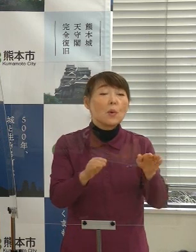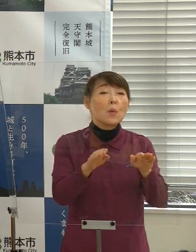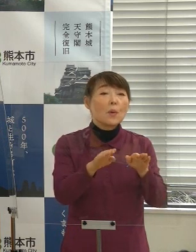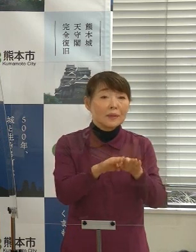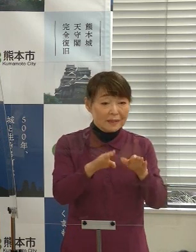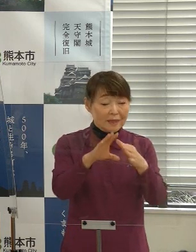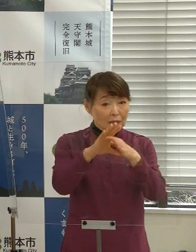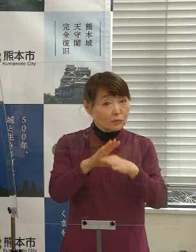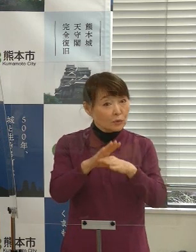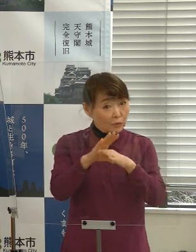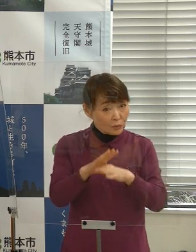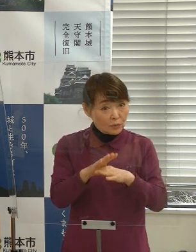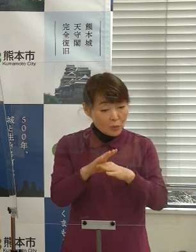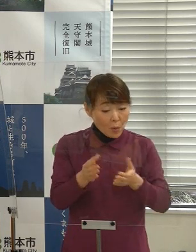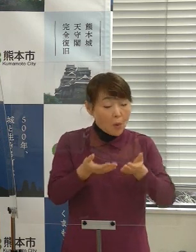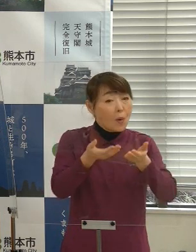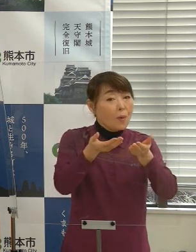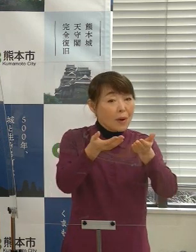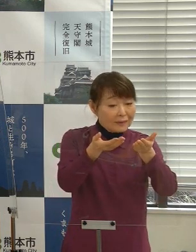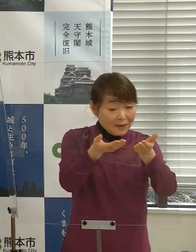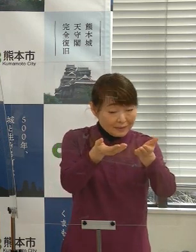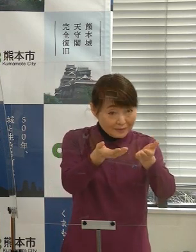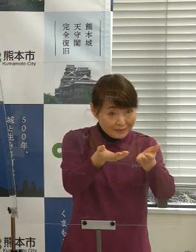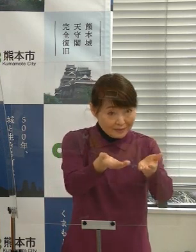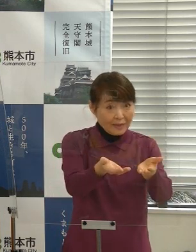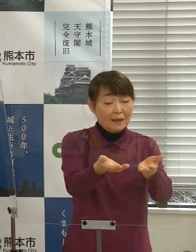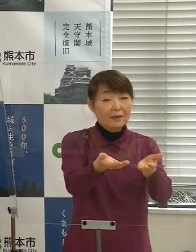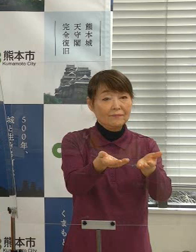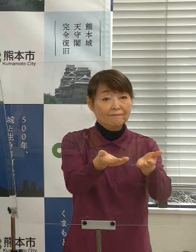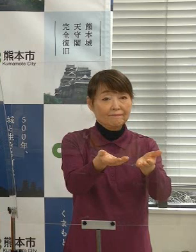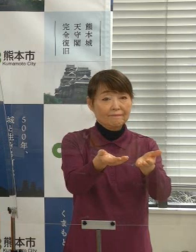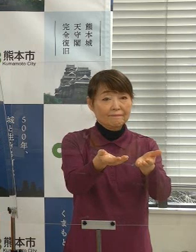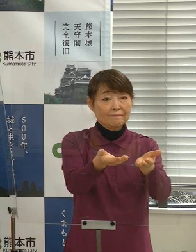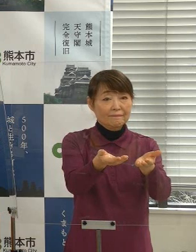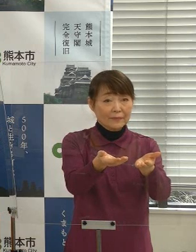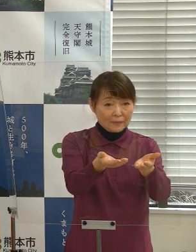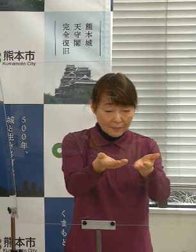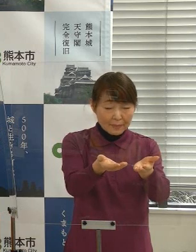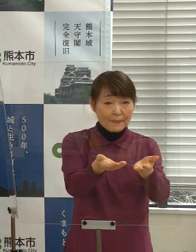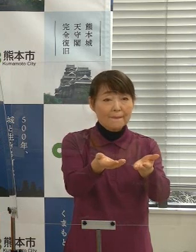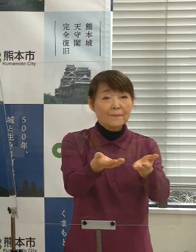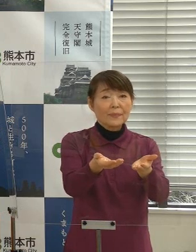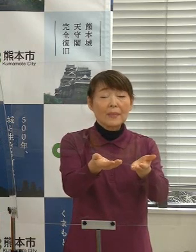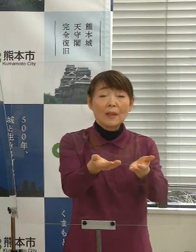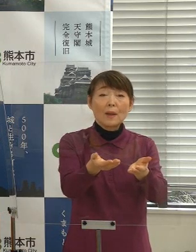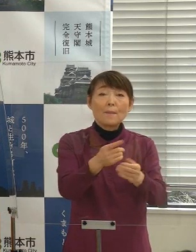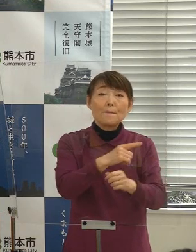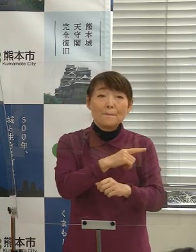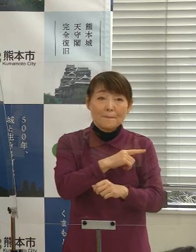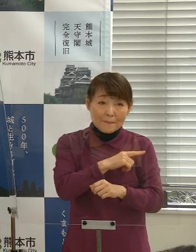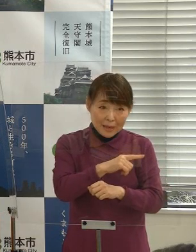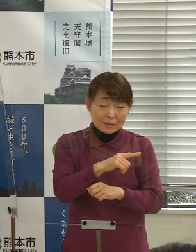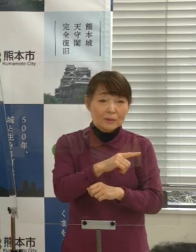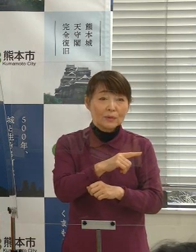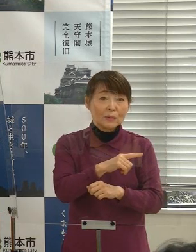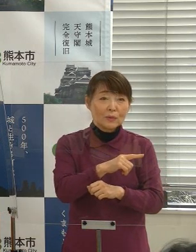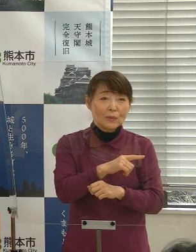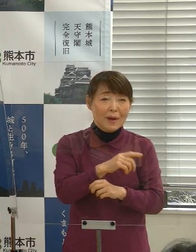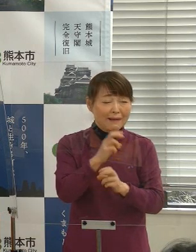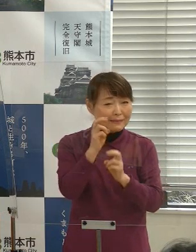をお渡しをしてですね、まずはそういった悩んでい